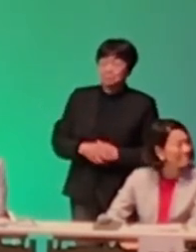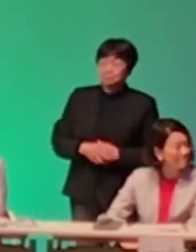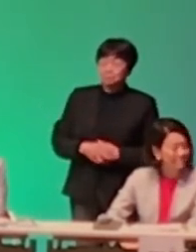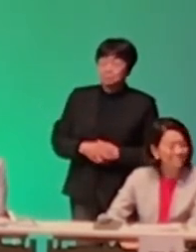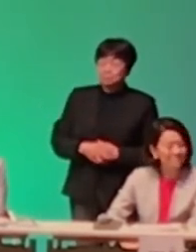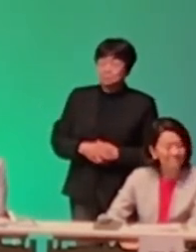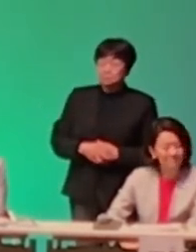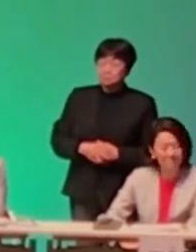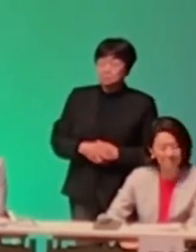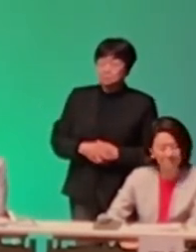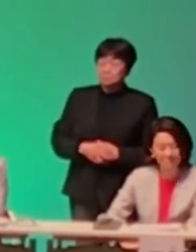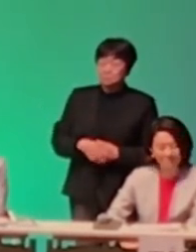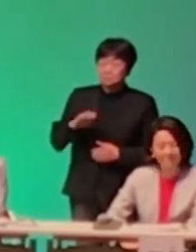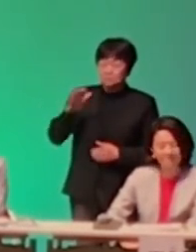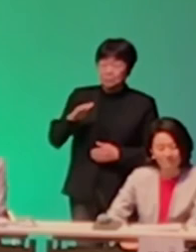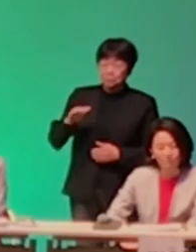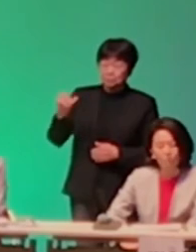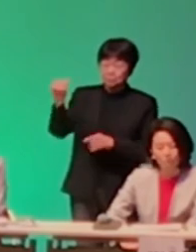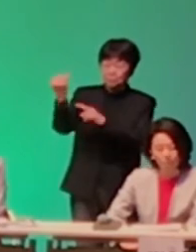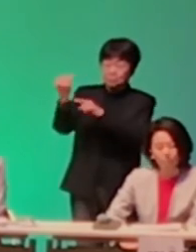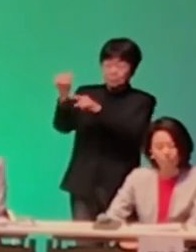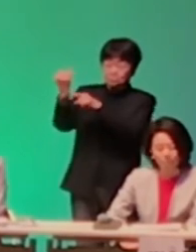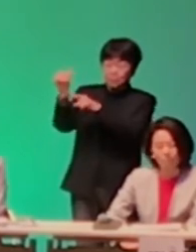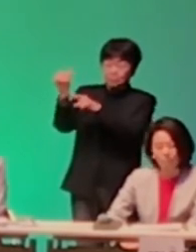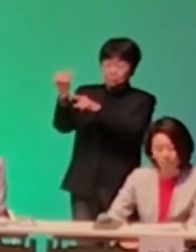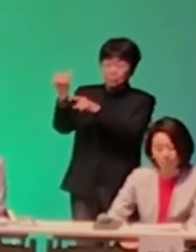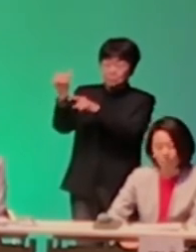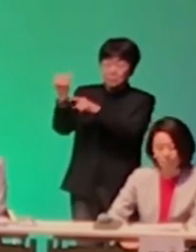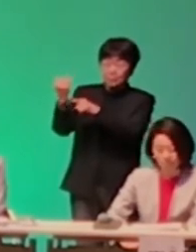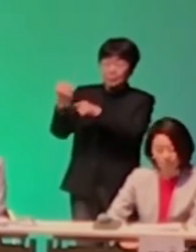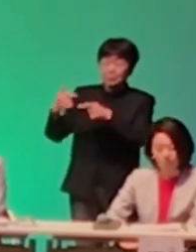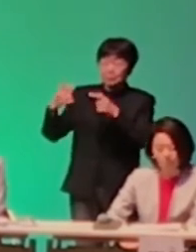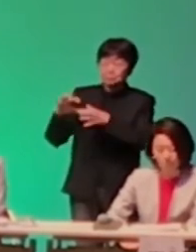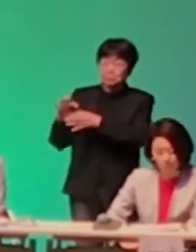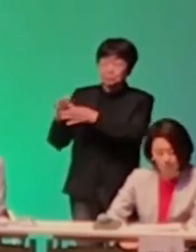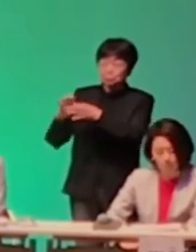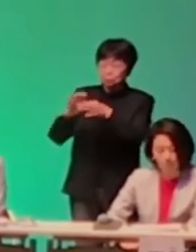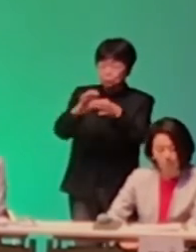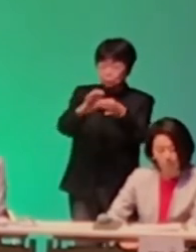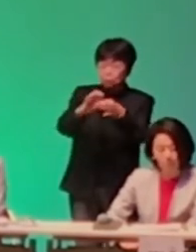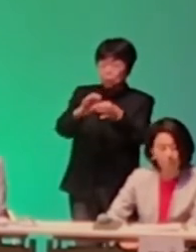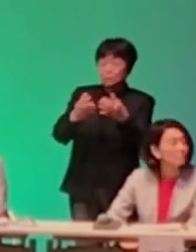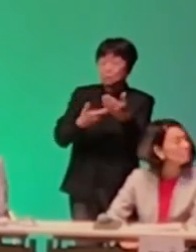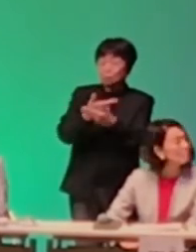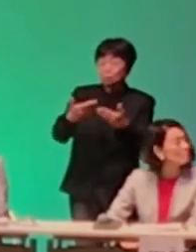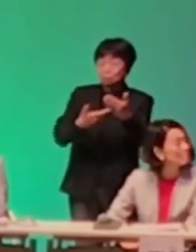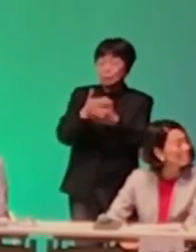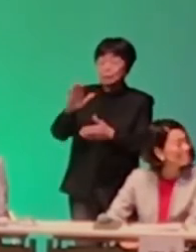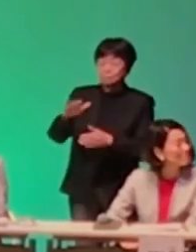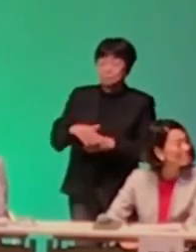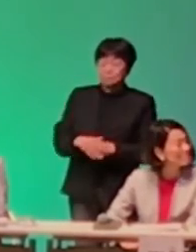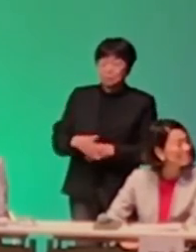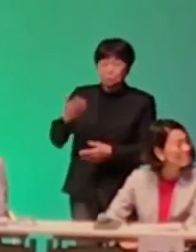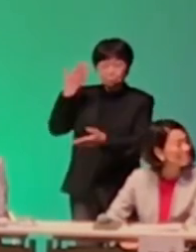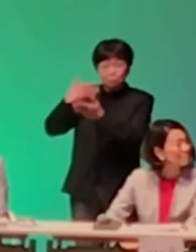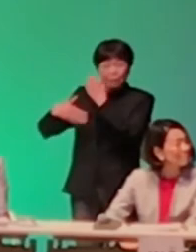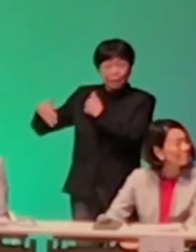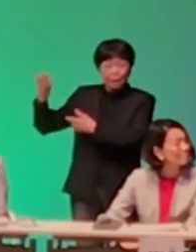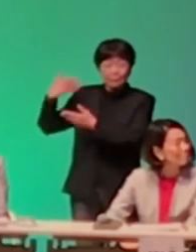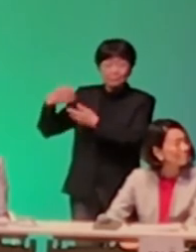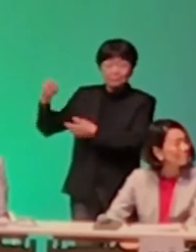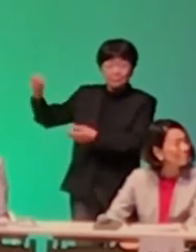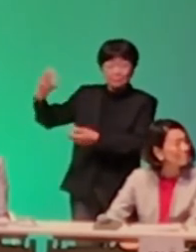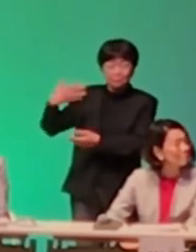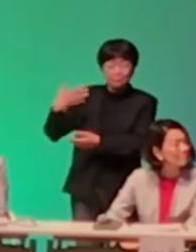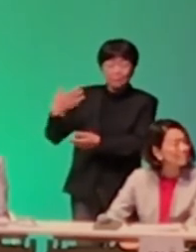ど、その後もずっとその方とは時々お話をする機会なんかがあって、ことさらあの意味はどうだったんですかっていう